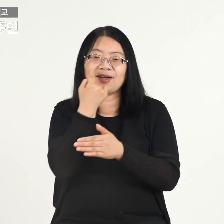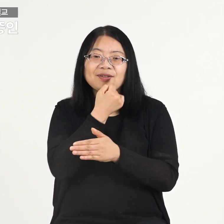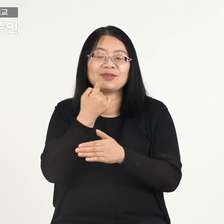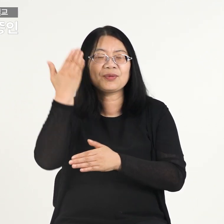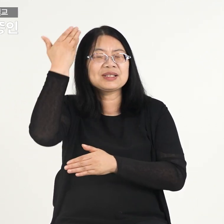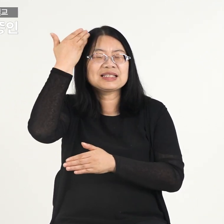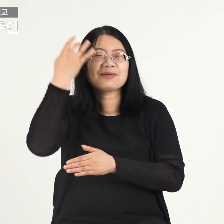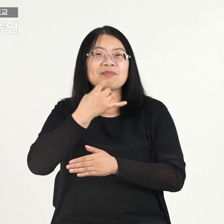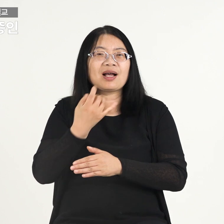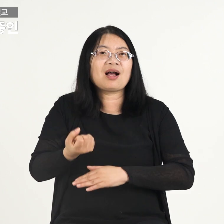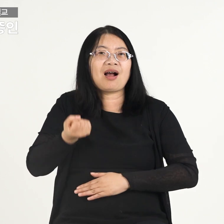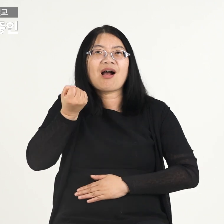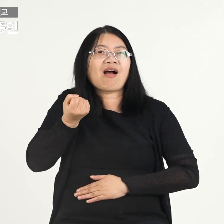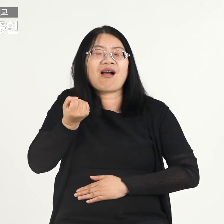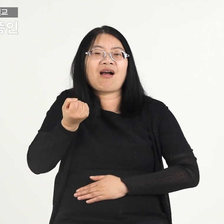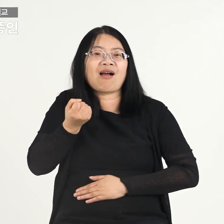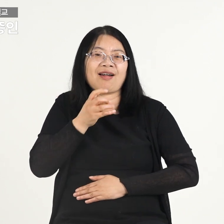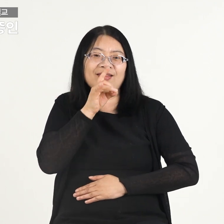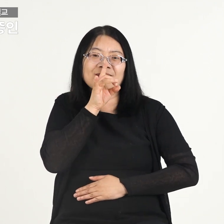이론으로만 갖고 있어서는 안 돼요.